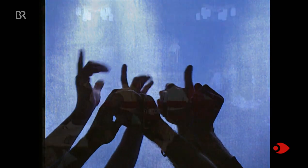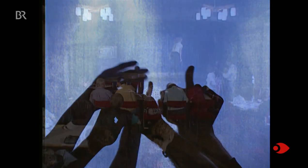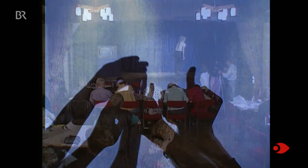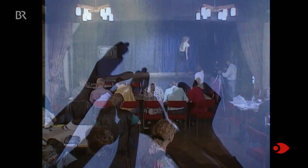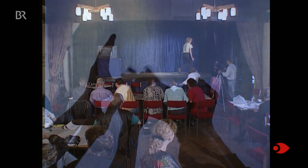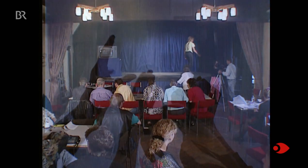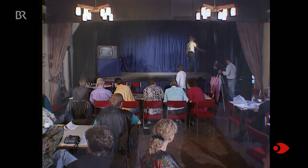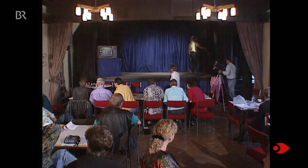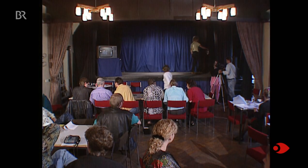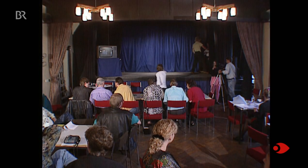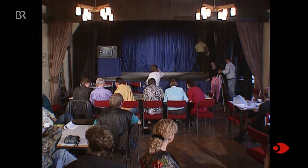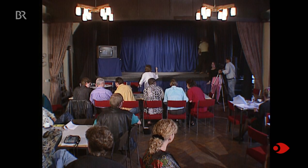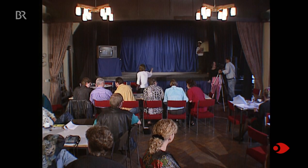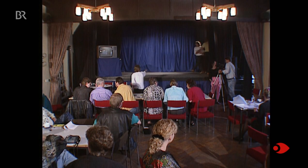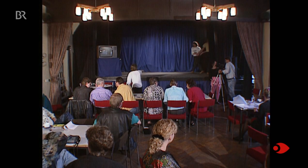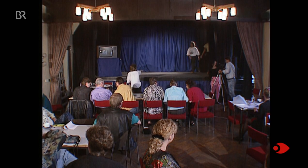Beifizierensprachfest. Für diese Zeit Das